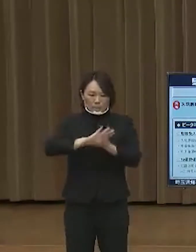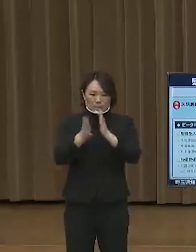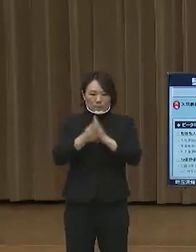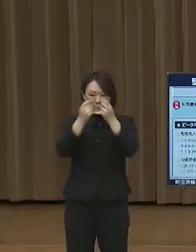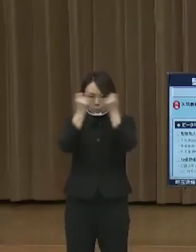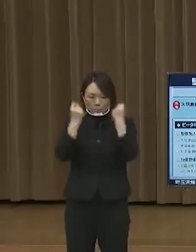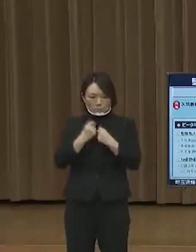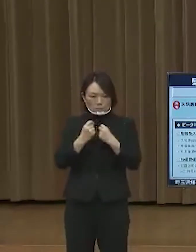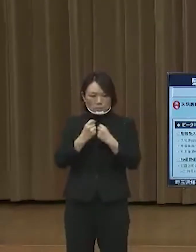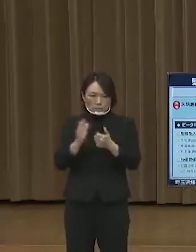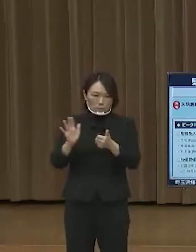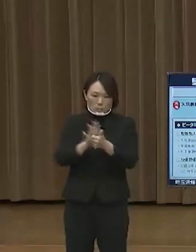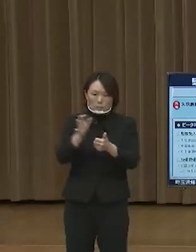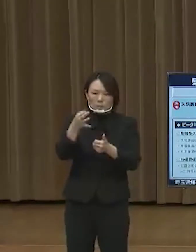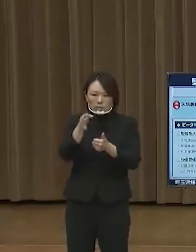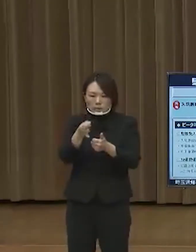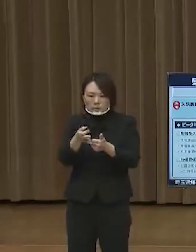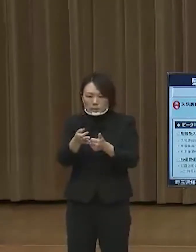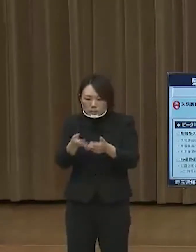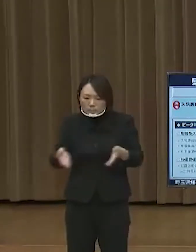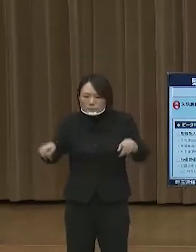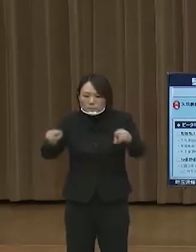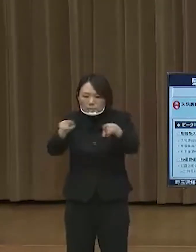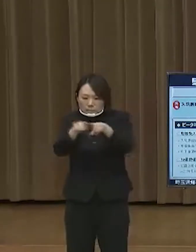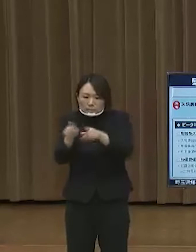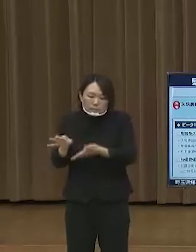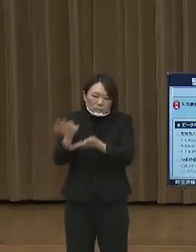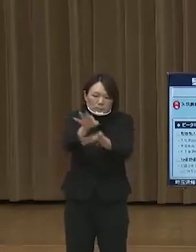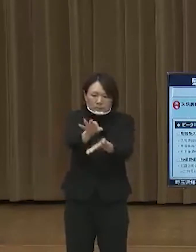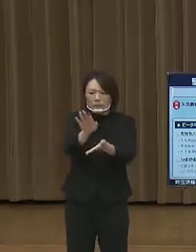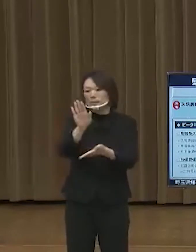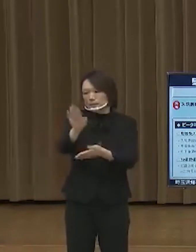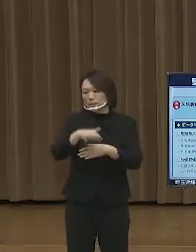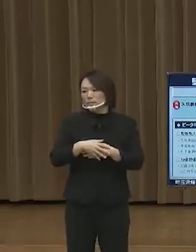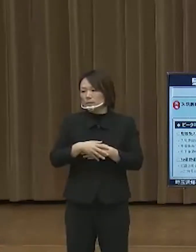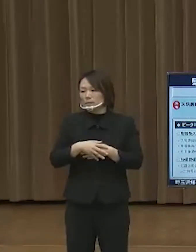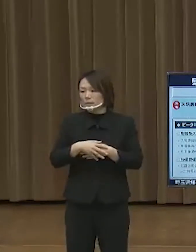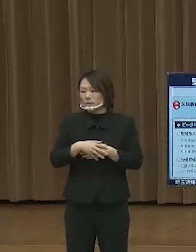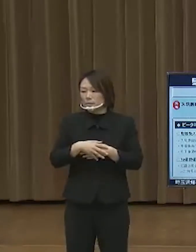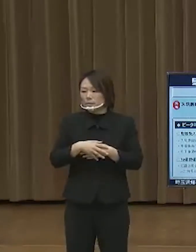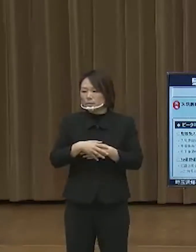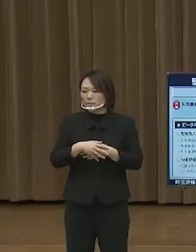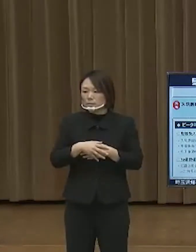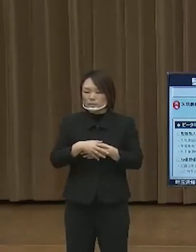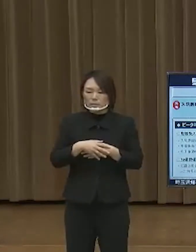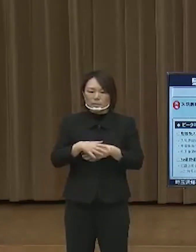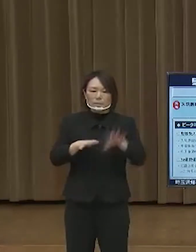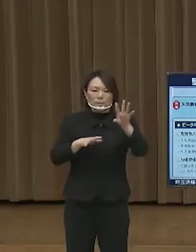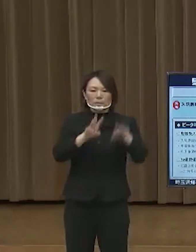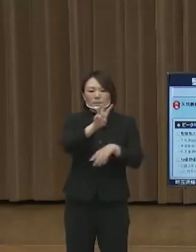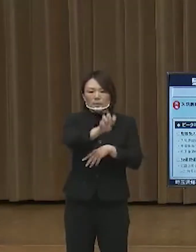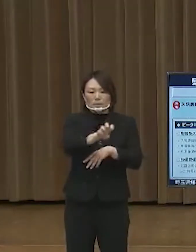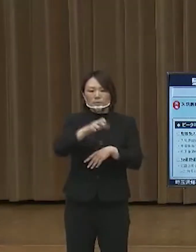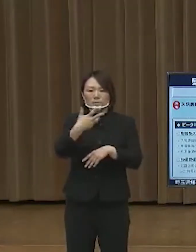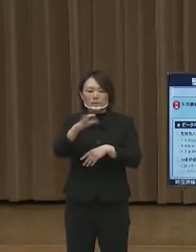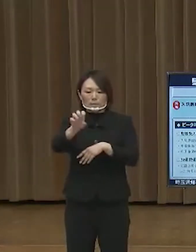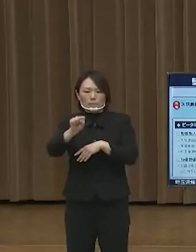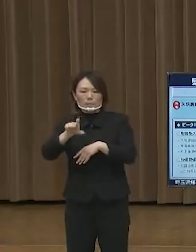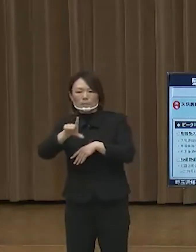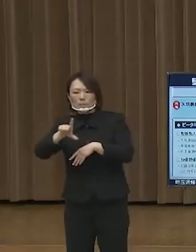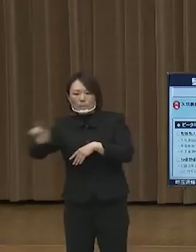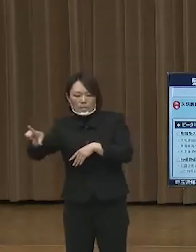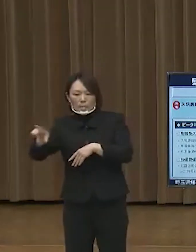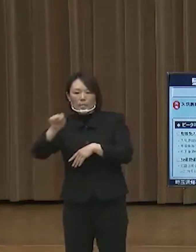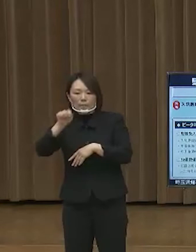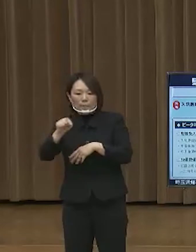ういったものを組み合わせて支援をさせていただいています。 今言ってるのは、今回の37億円の専用医療施設の整備